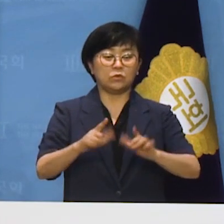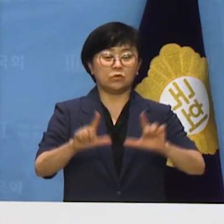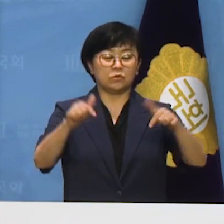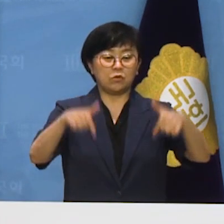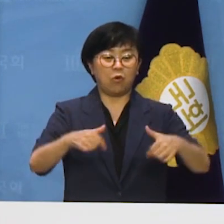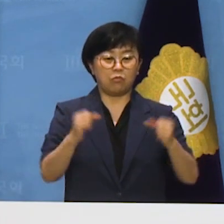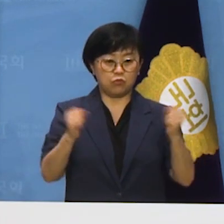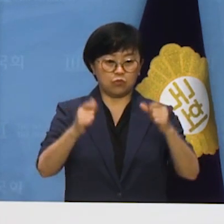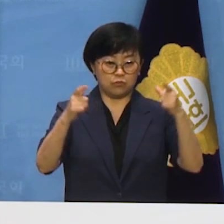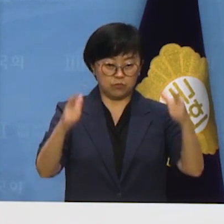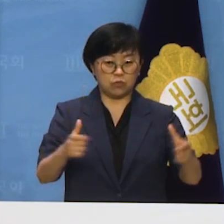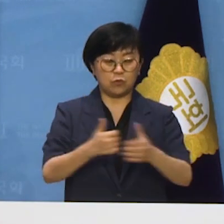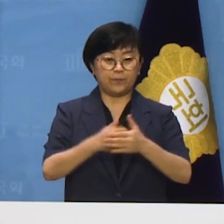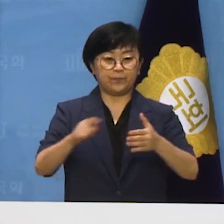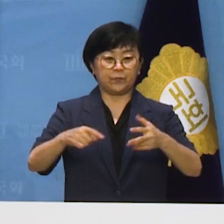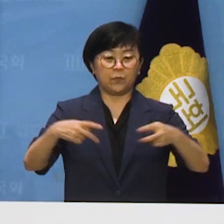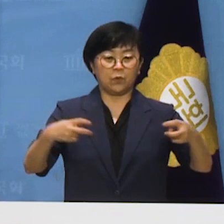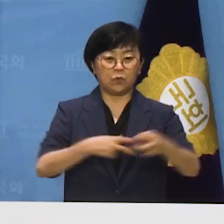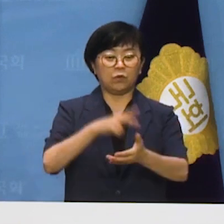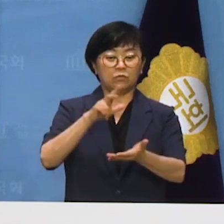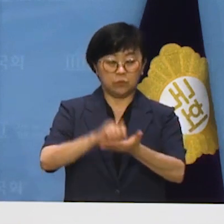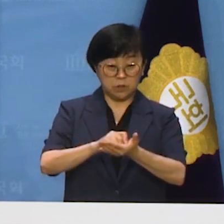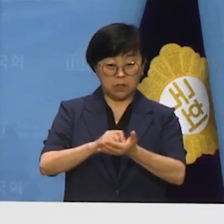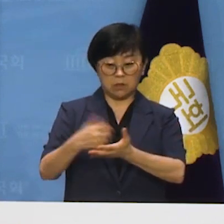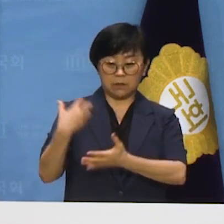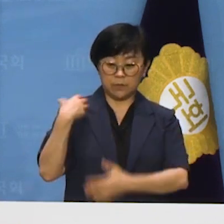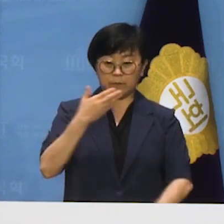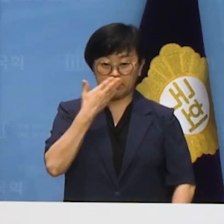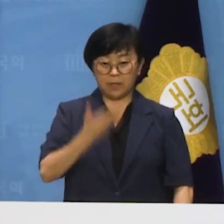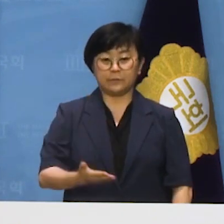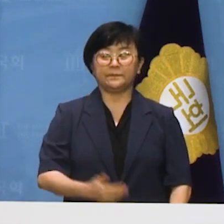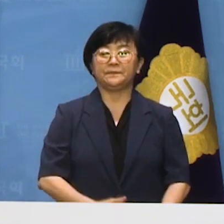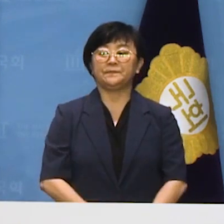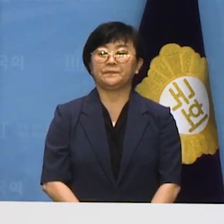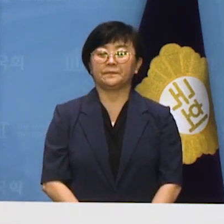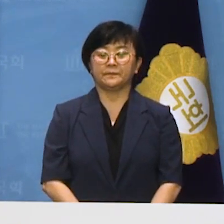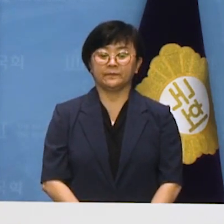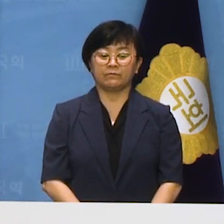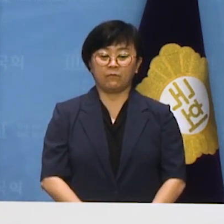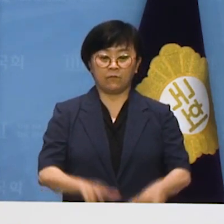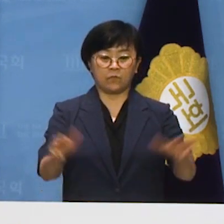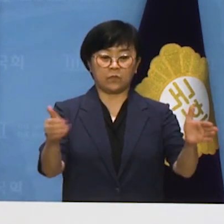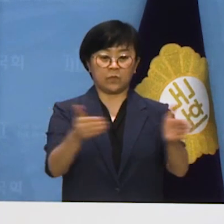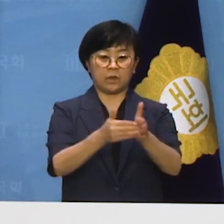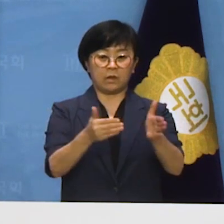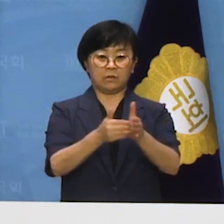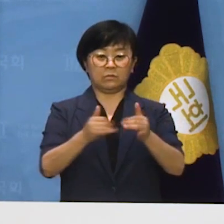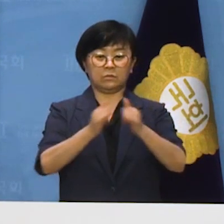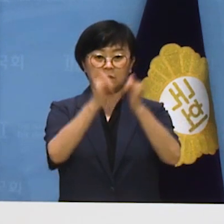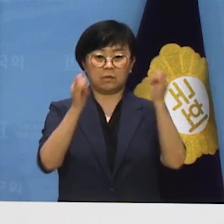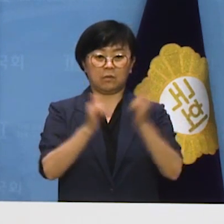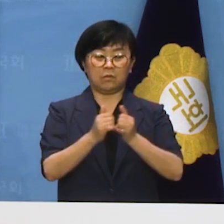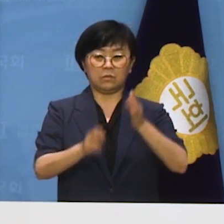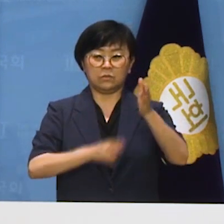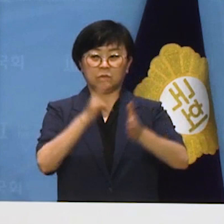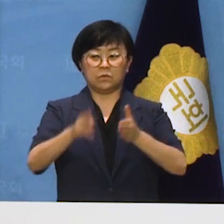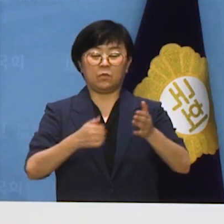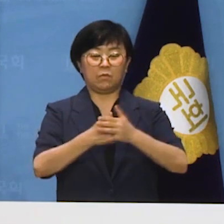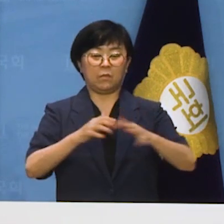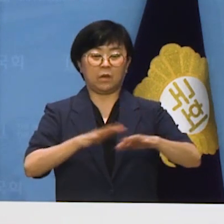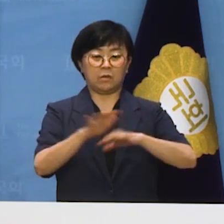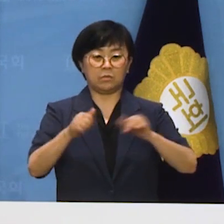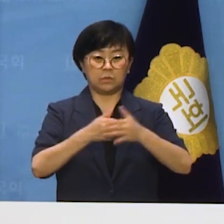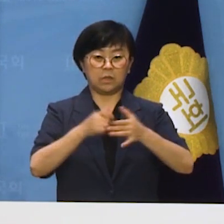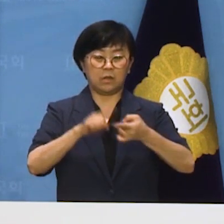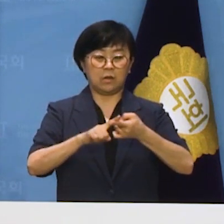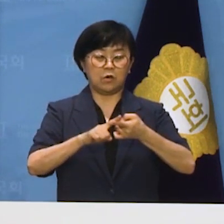나아가 서울 도심의 교통난을 감당할 수준으로 완화하게 될 것입니다 지금까지 우리 사회의 철도망과 교통 인프라